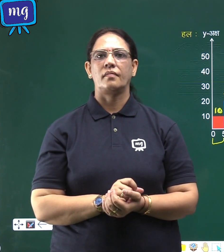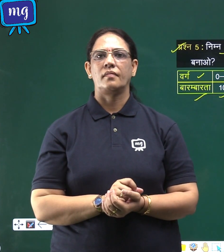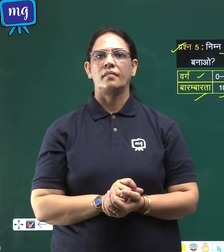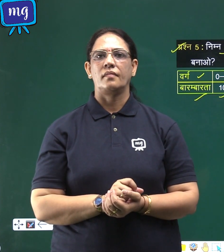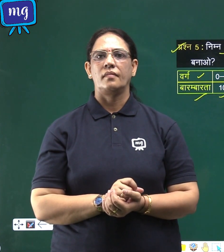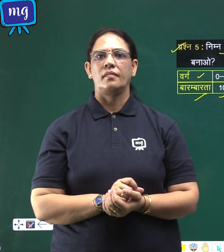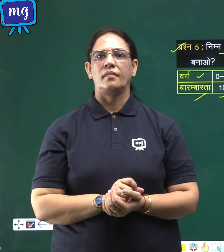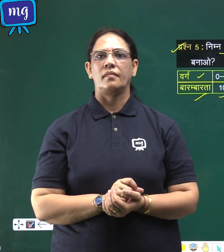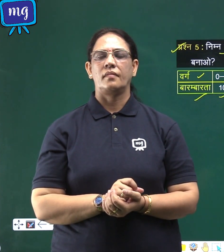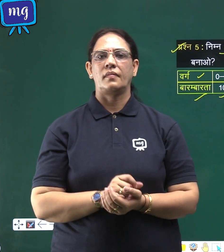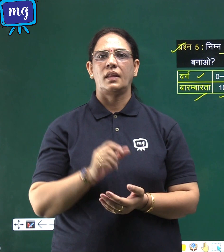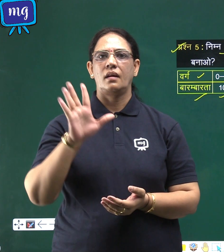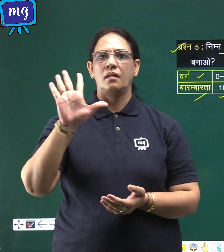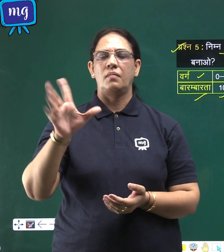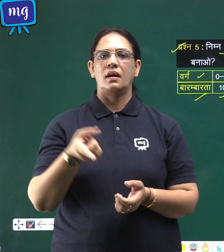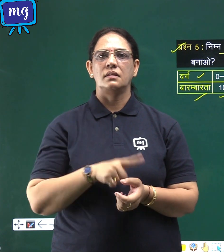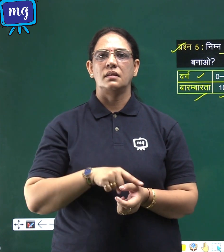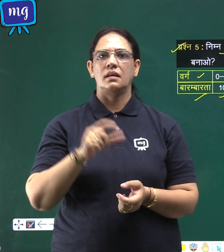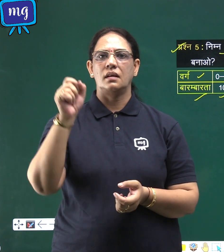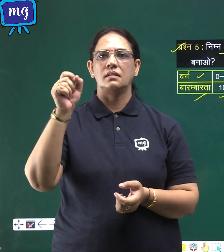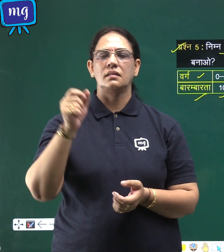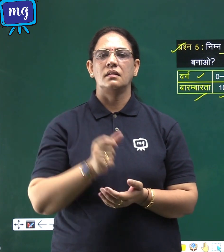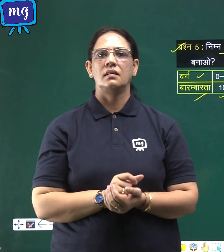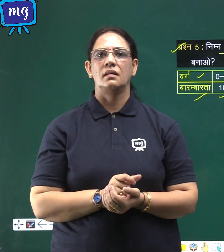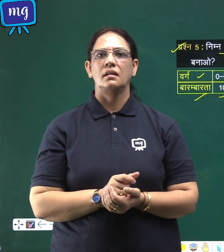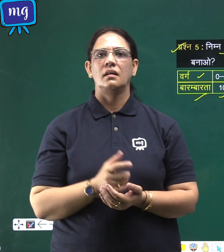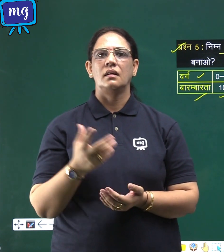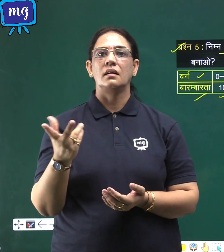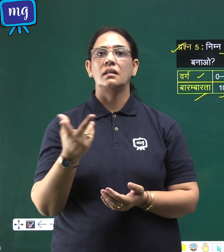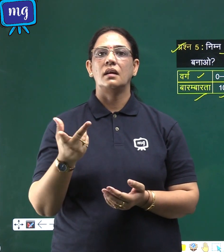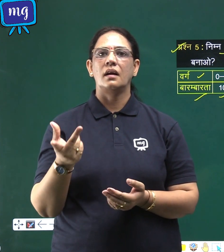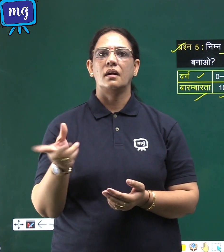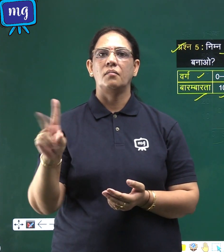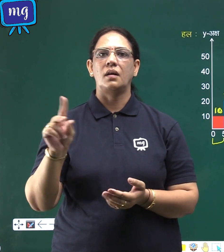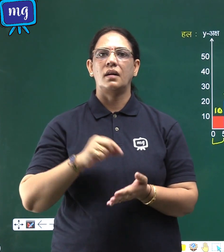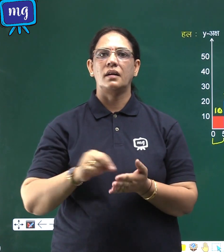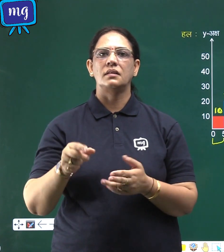10, 5 से 10, कितनी बारम बारता है,